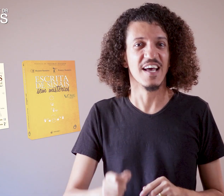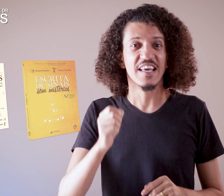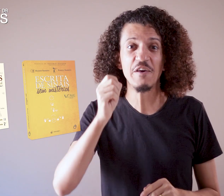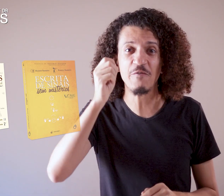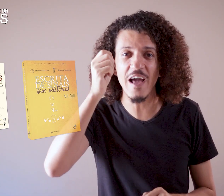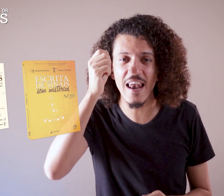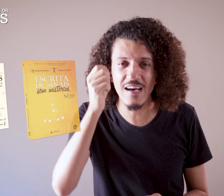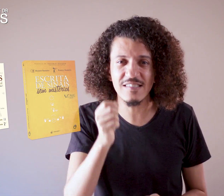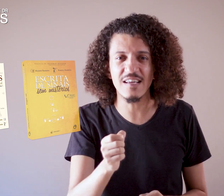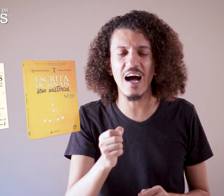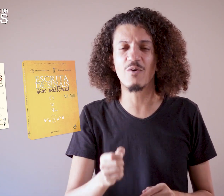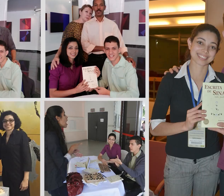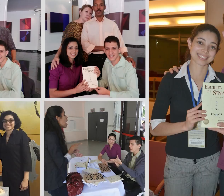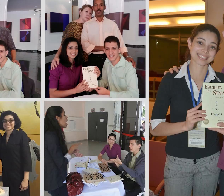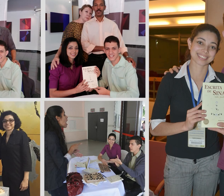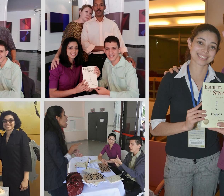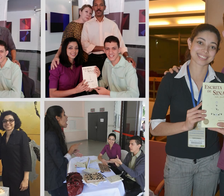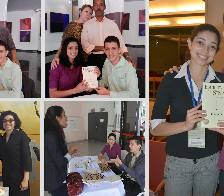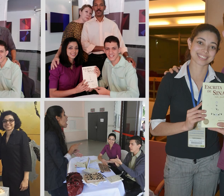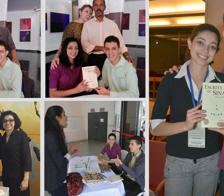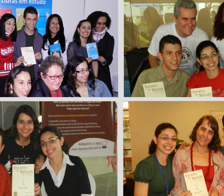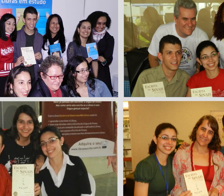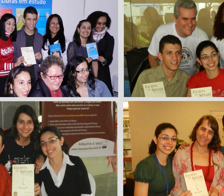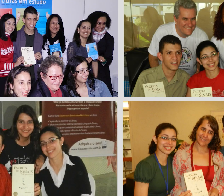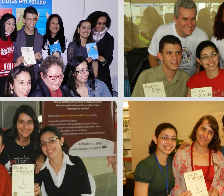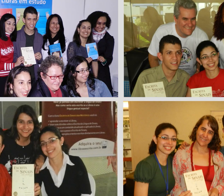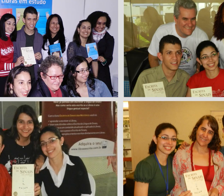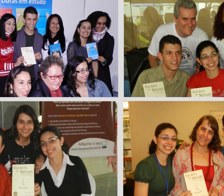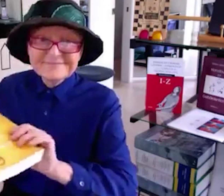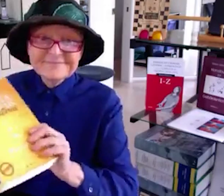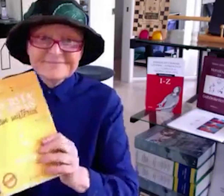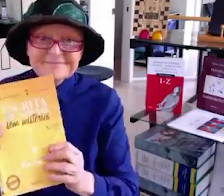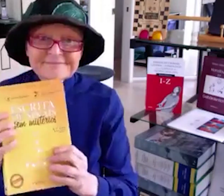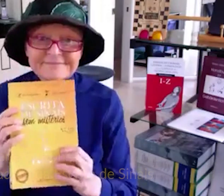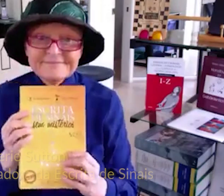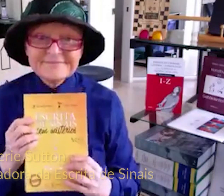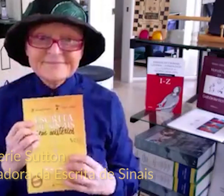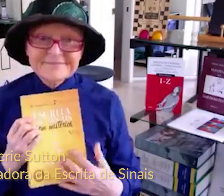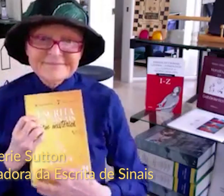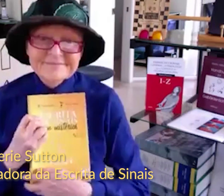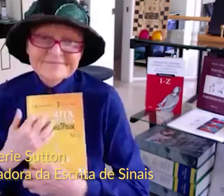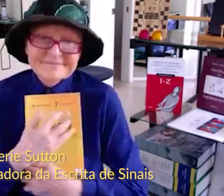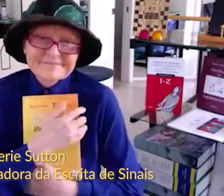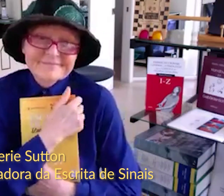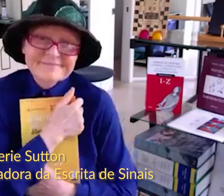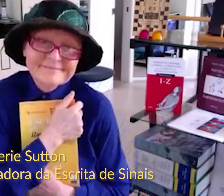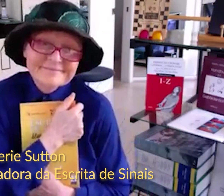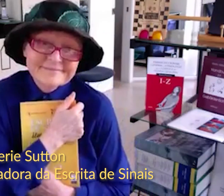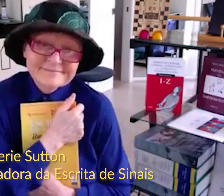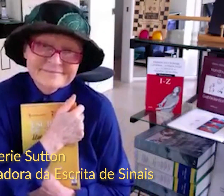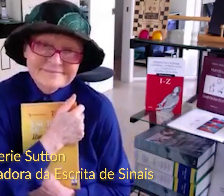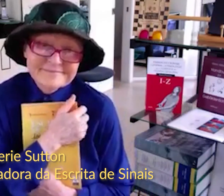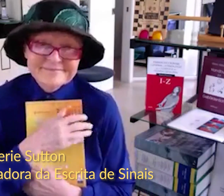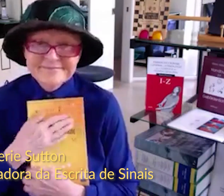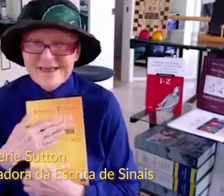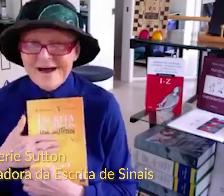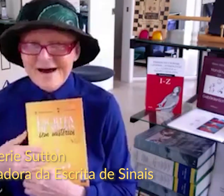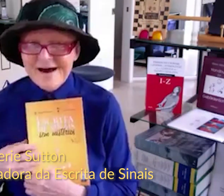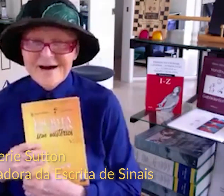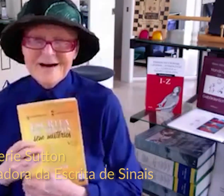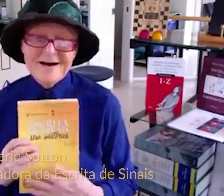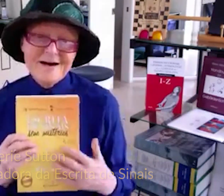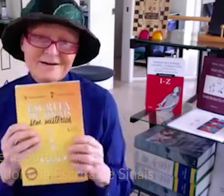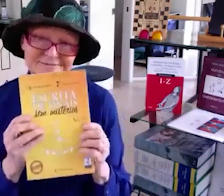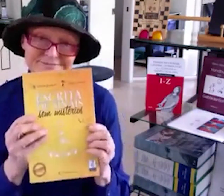pessoas. Que foi lançado em várias cidades e estados. A própria norte-americana Very Sutton,